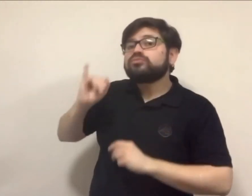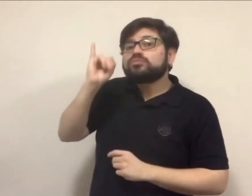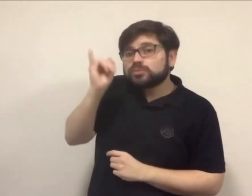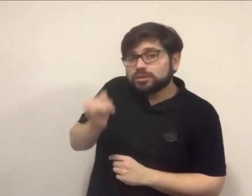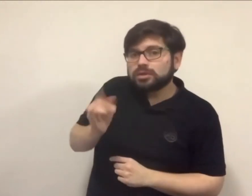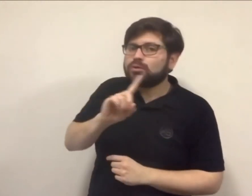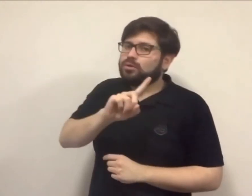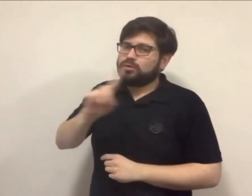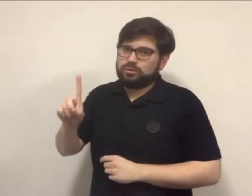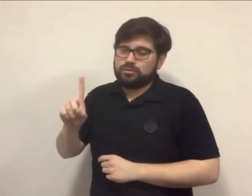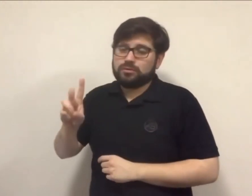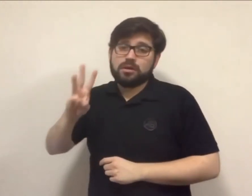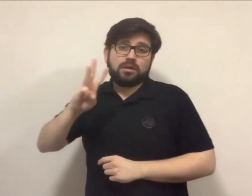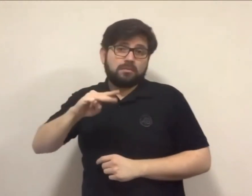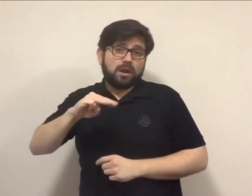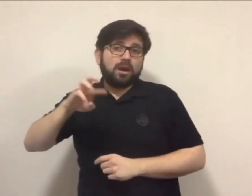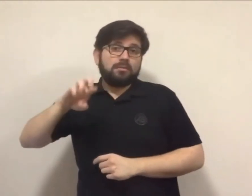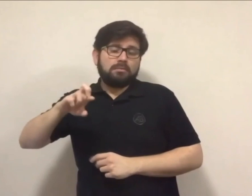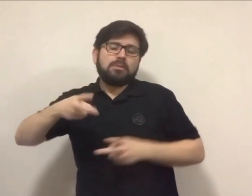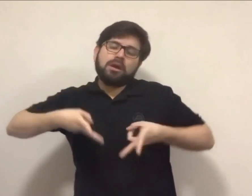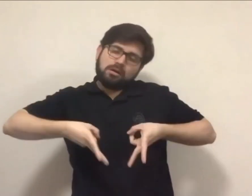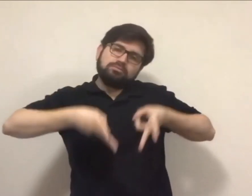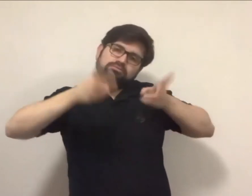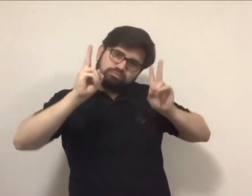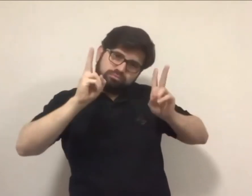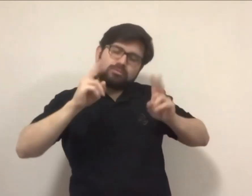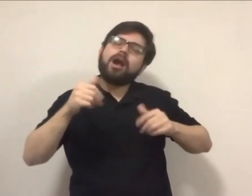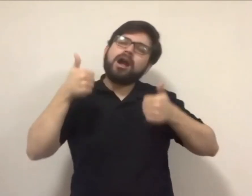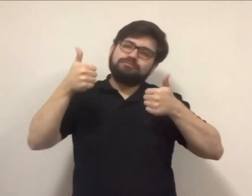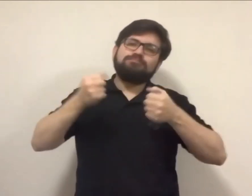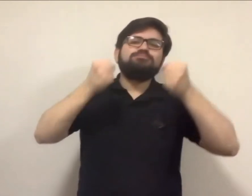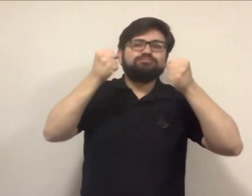poder trabajar. Si no los tienen, no se puede hacer.